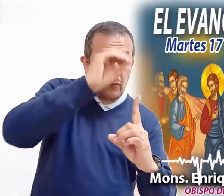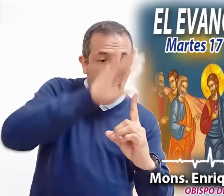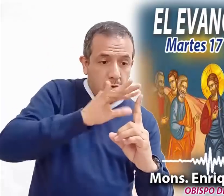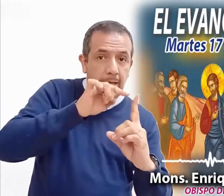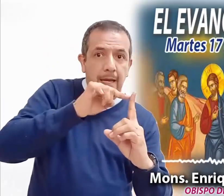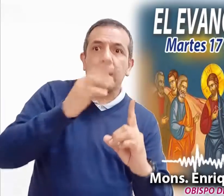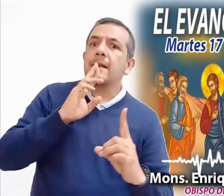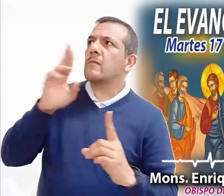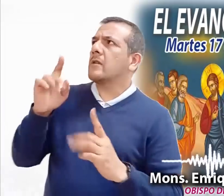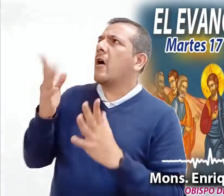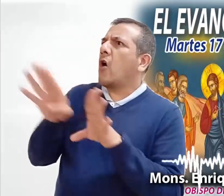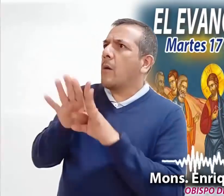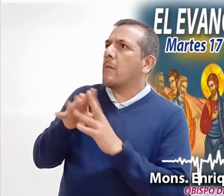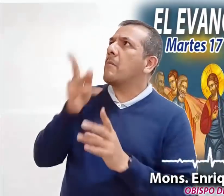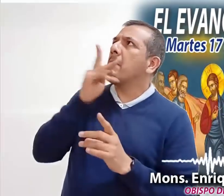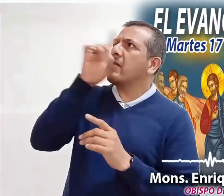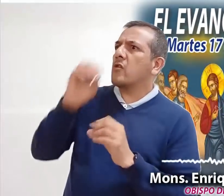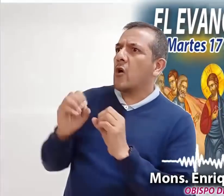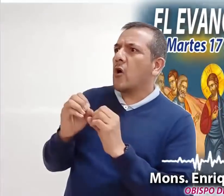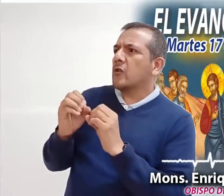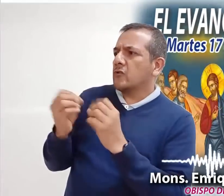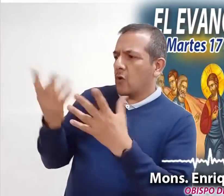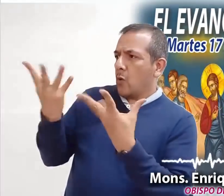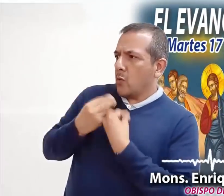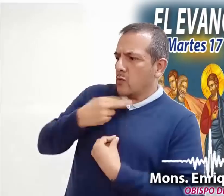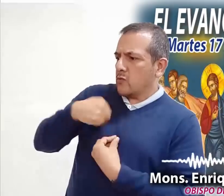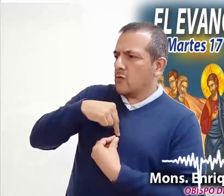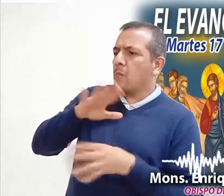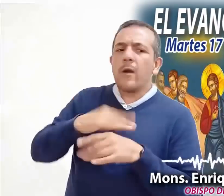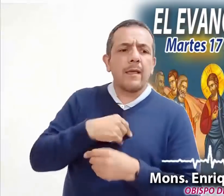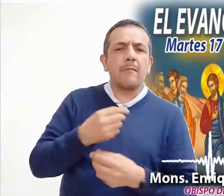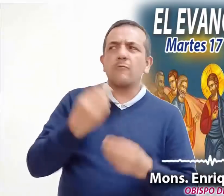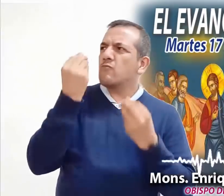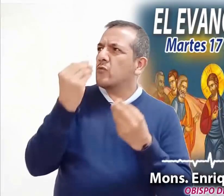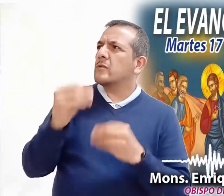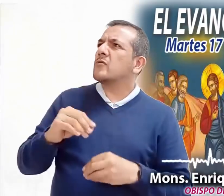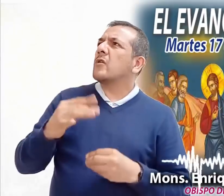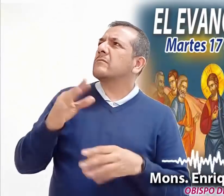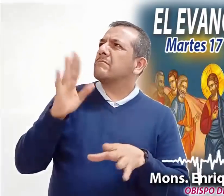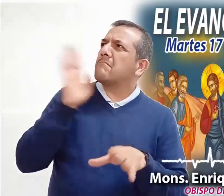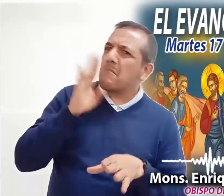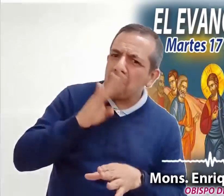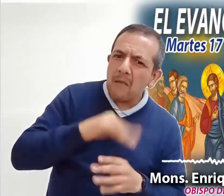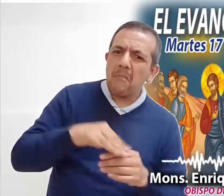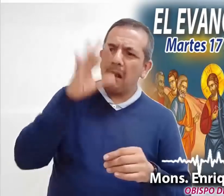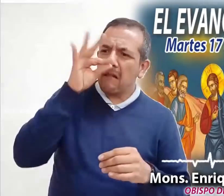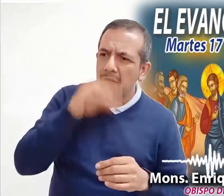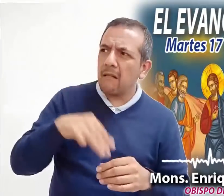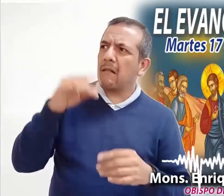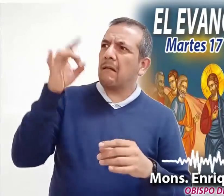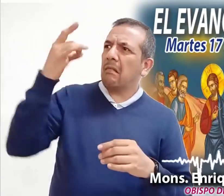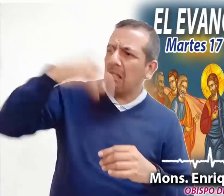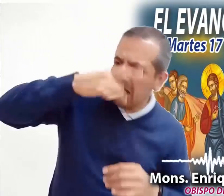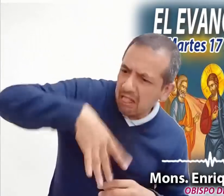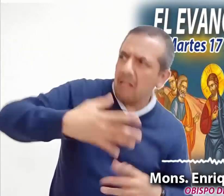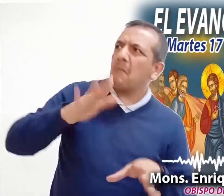nosotros: si el Señor está con nosotros, ¿por qué han caído sobre nosotros tantas desgracias? Y acusa a Dios